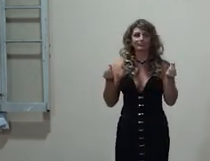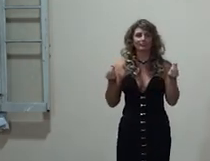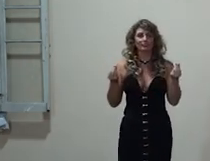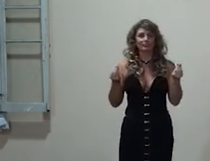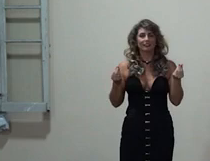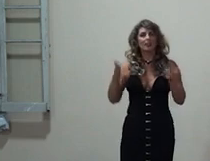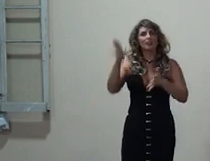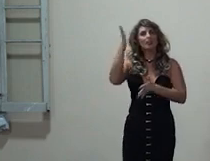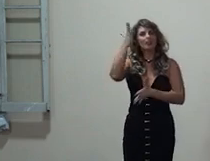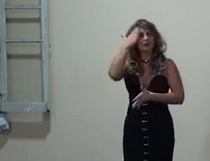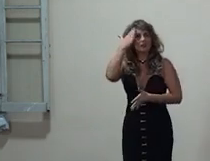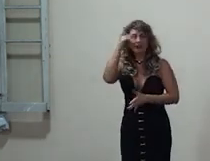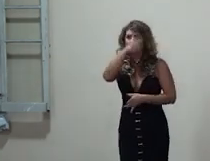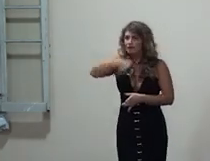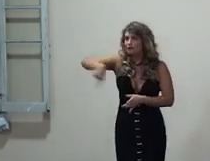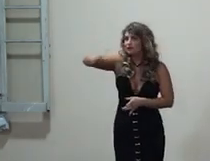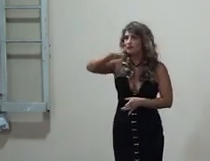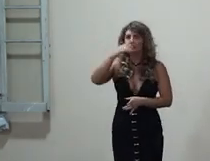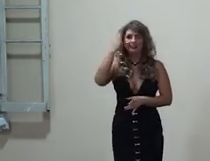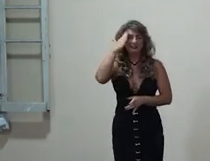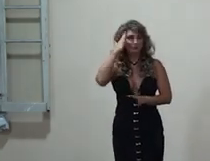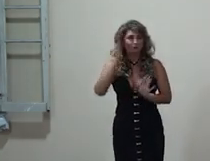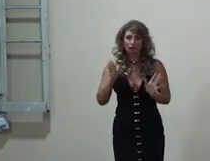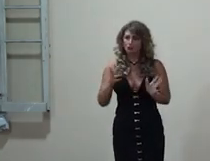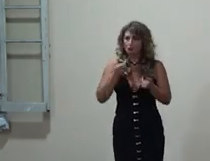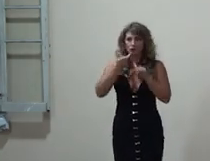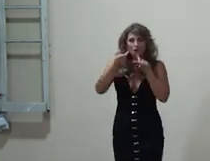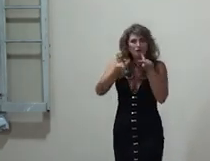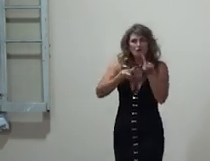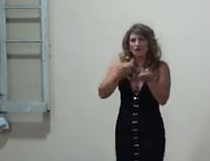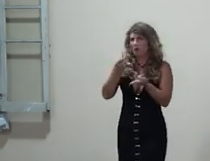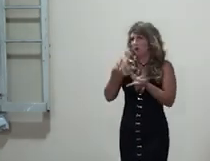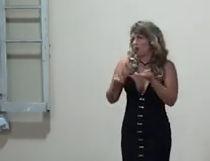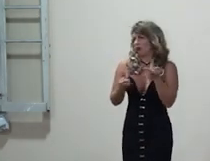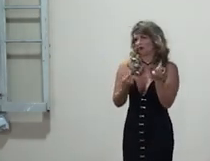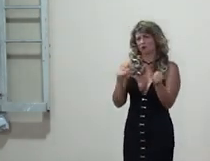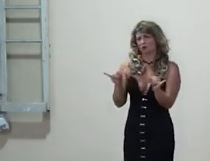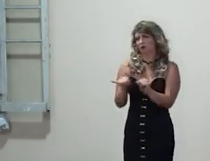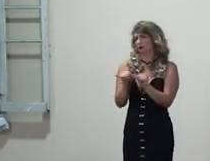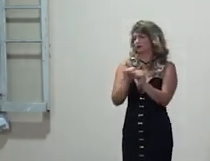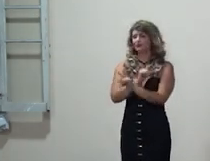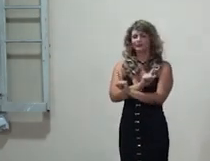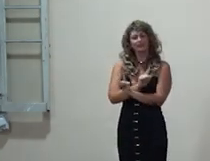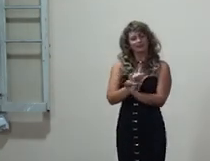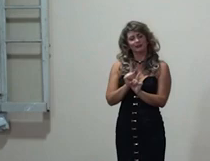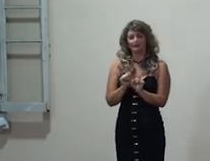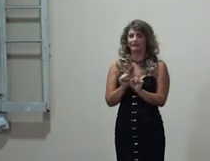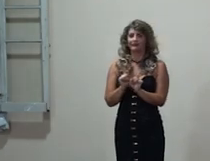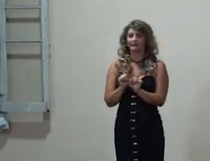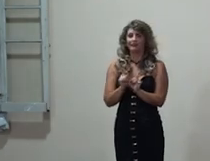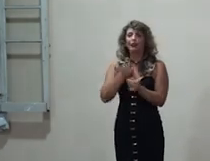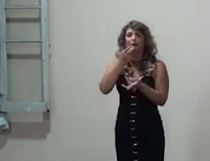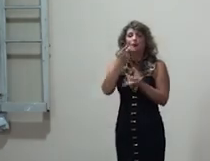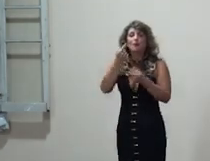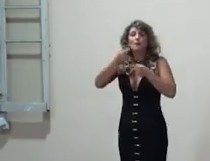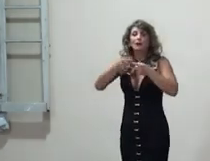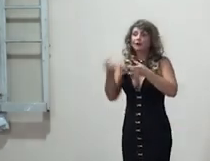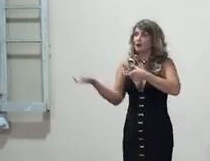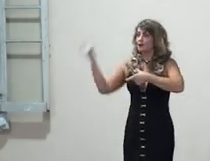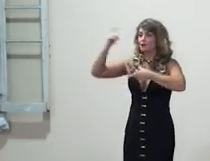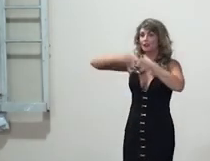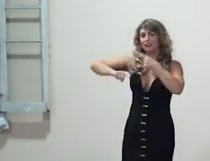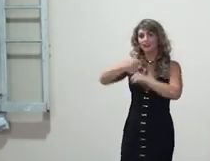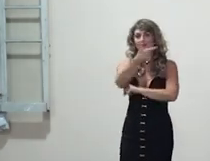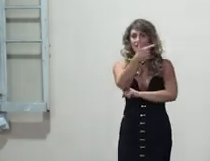E eu sei que vocês sabem disso, eu não vim aqui contar o óbvio para vocês. O que eu voltei aqui